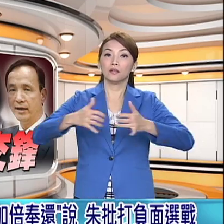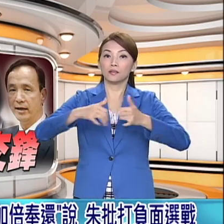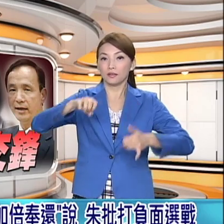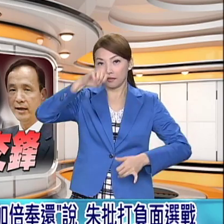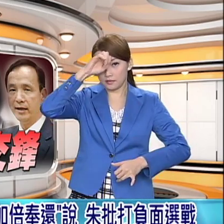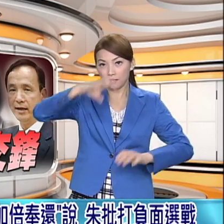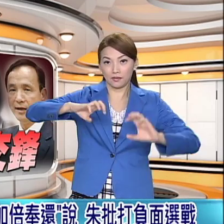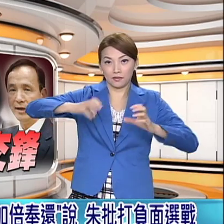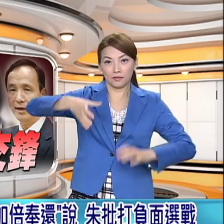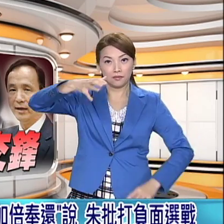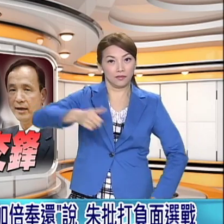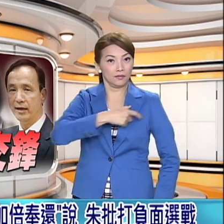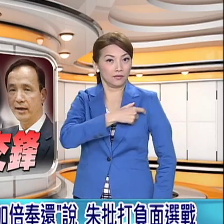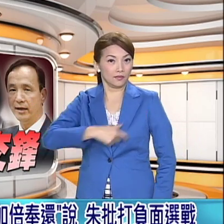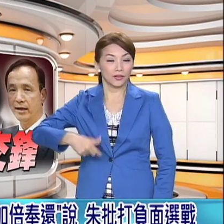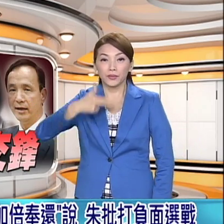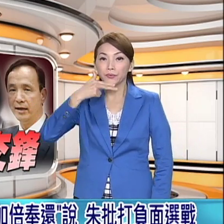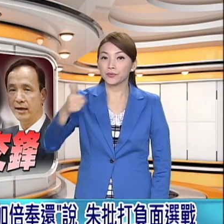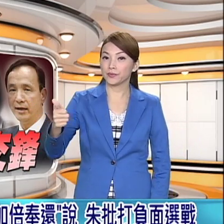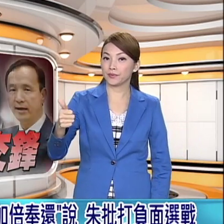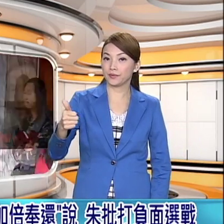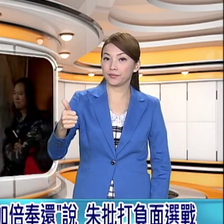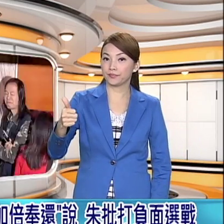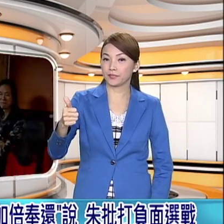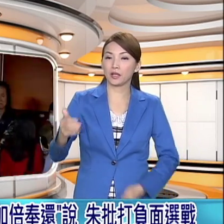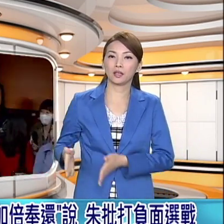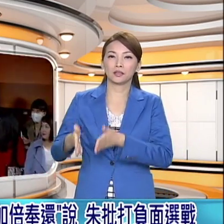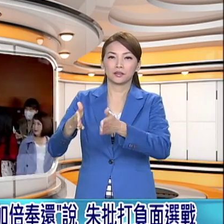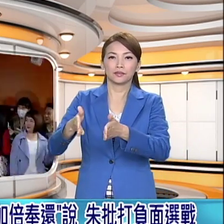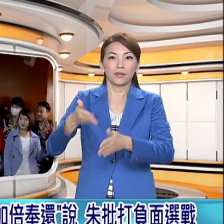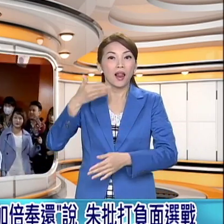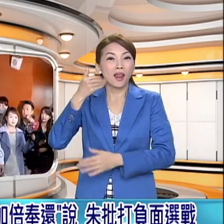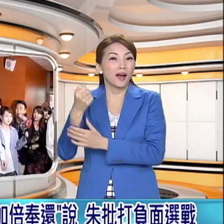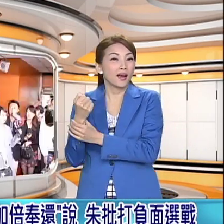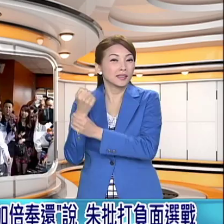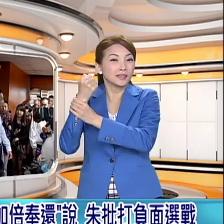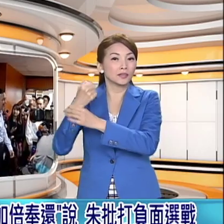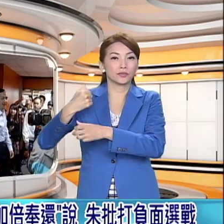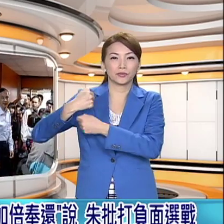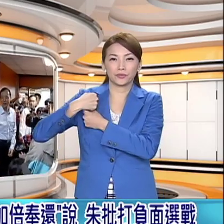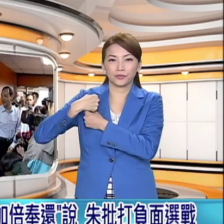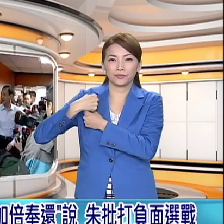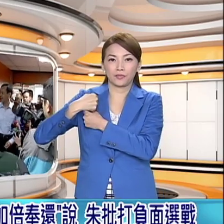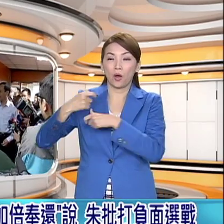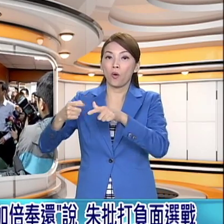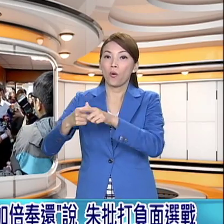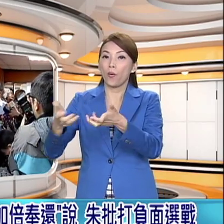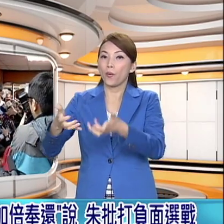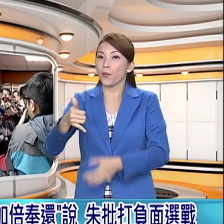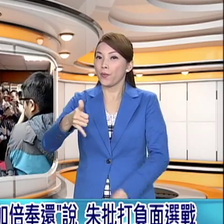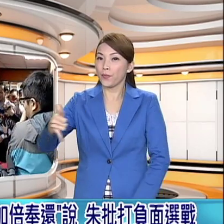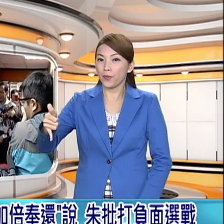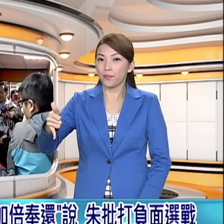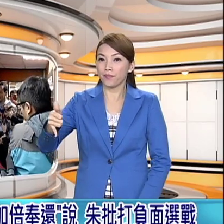至于国民党方面，总统候选人朱立伦固守军公教传统蓝营票